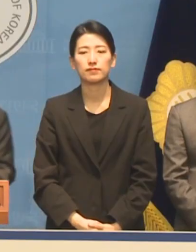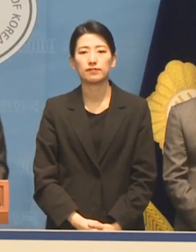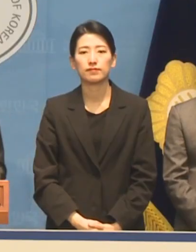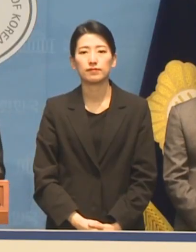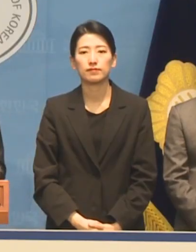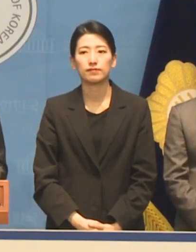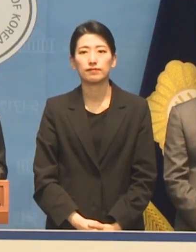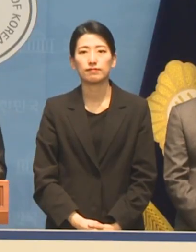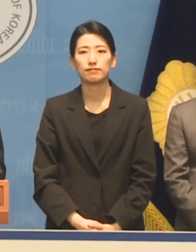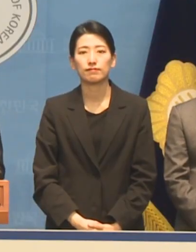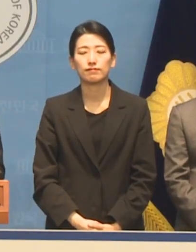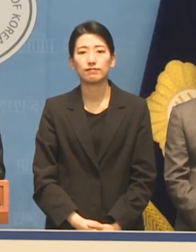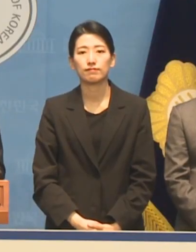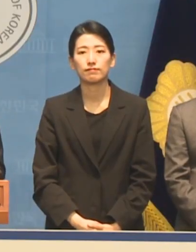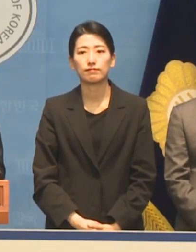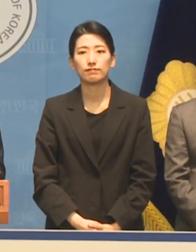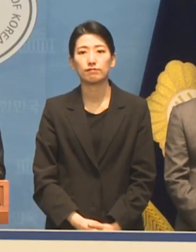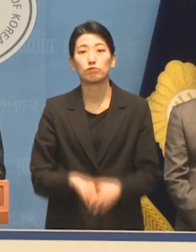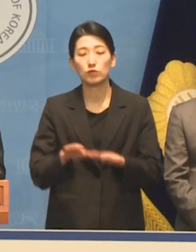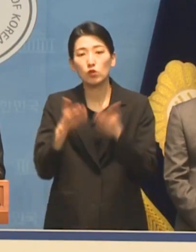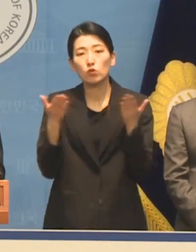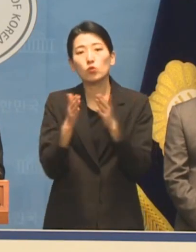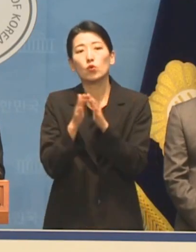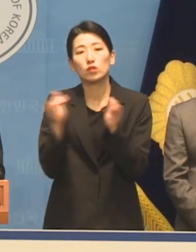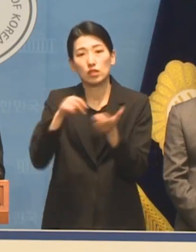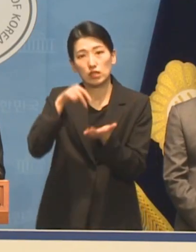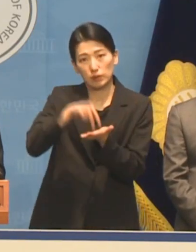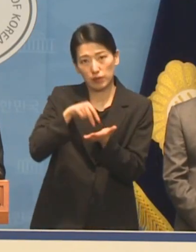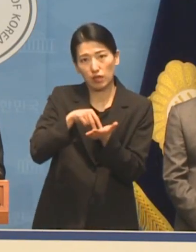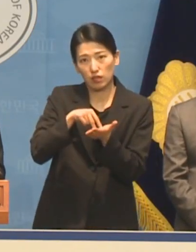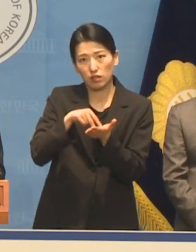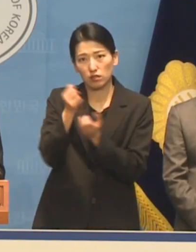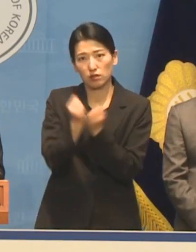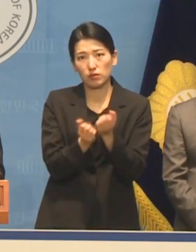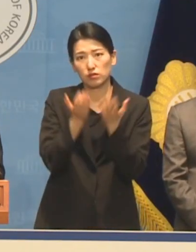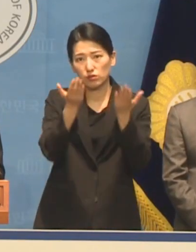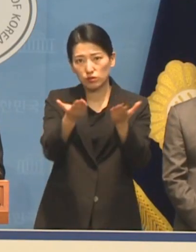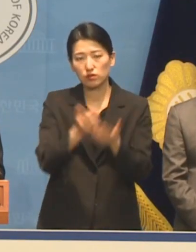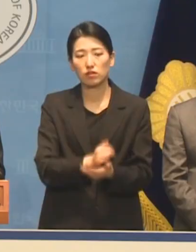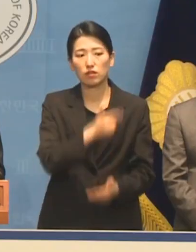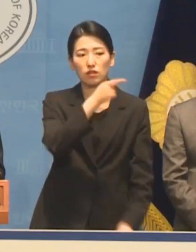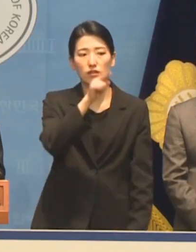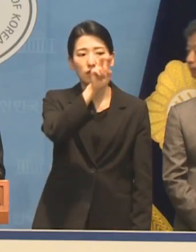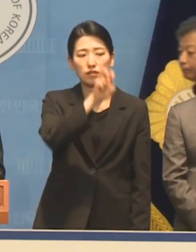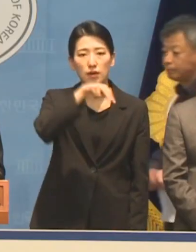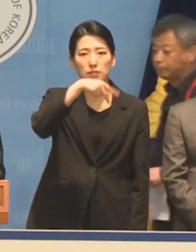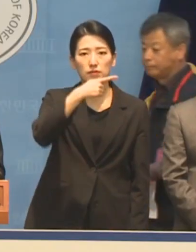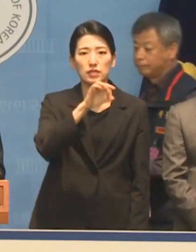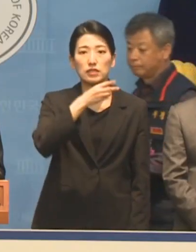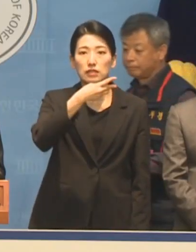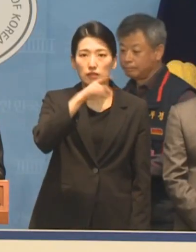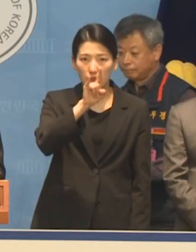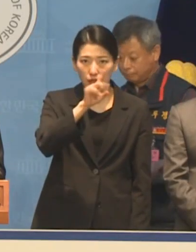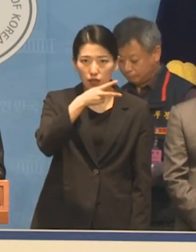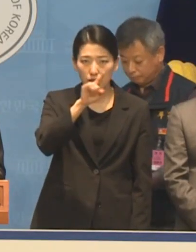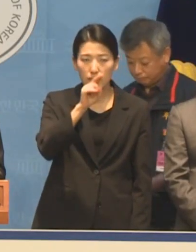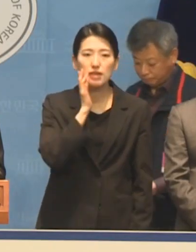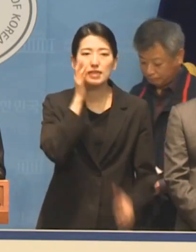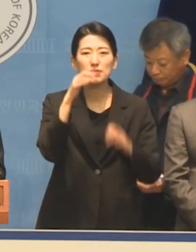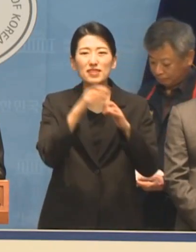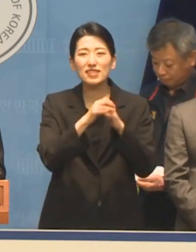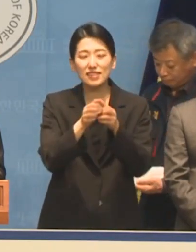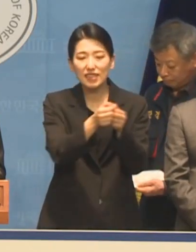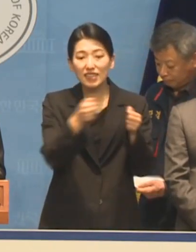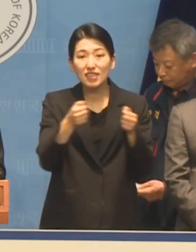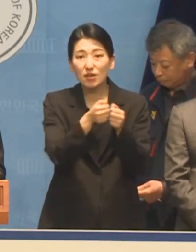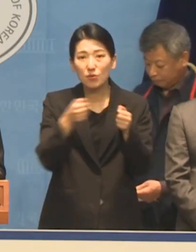네, 이어서 대유 위니아 현장 노동자들의 말씀을 들어보도록 하겠습니다. 남승대 위니아 딤체 노조 위원장님, 강용석 위니아 전자